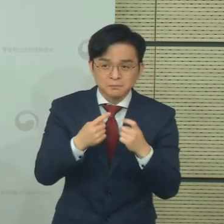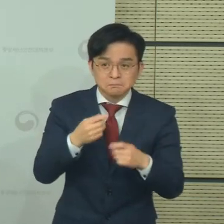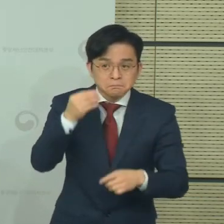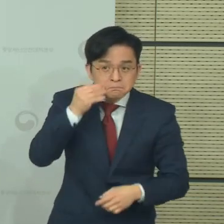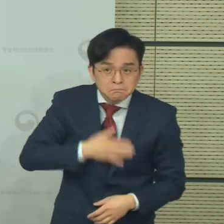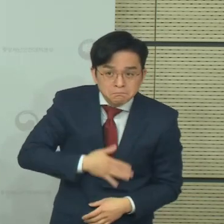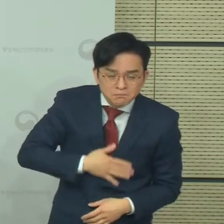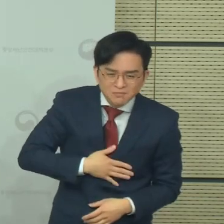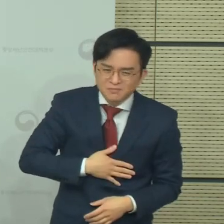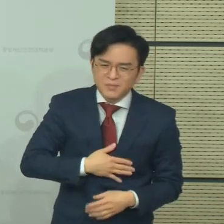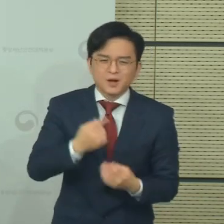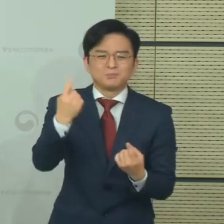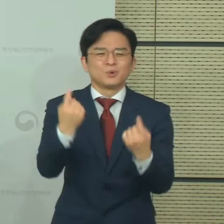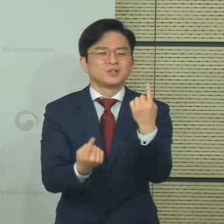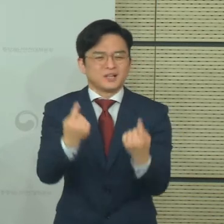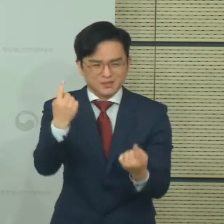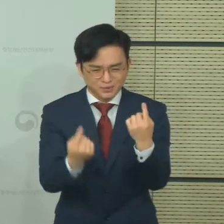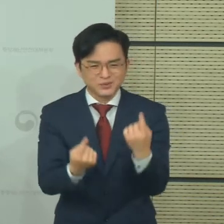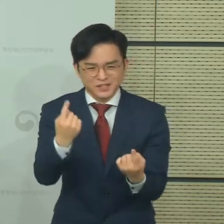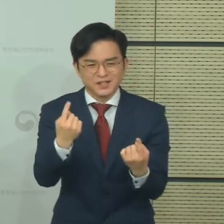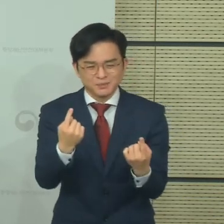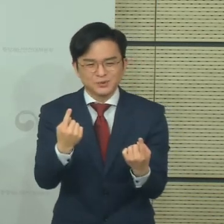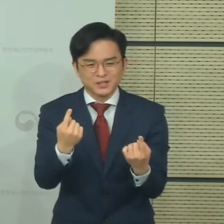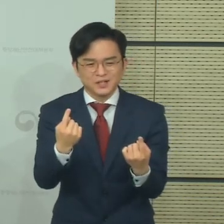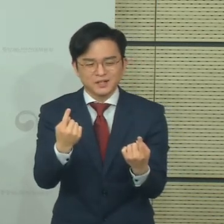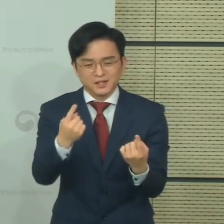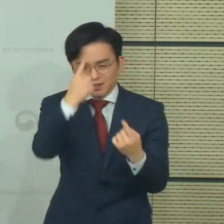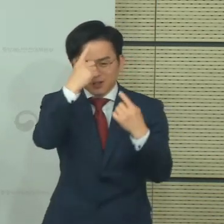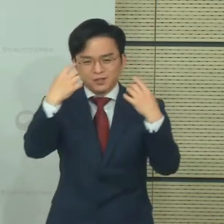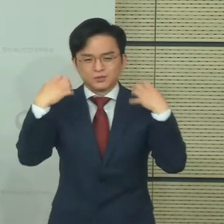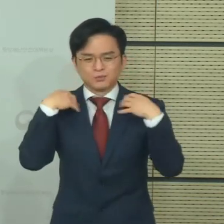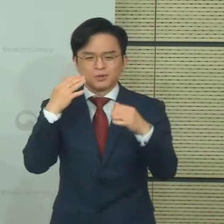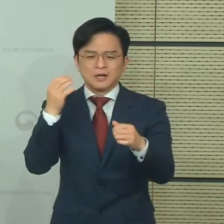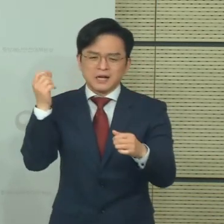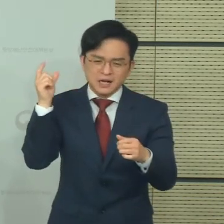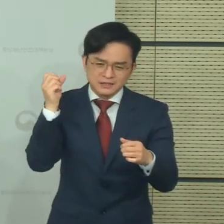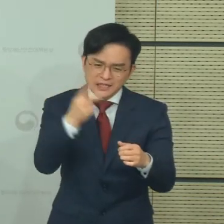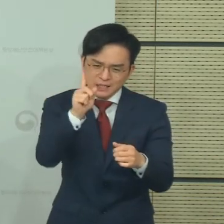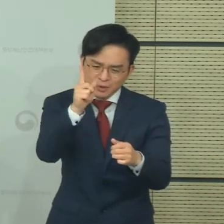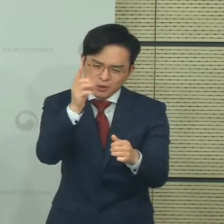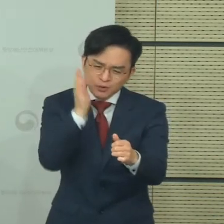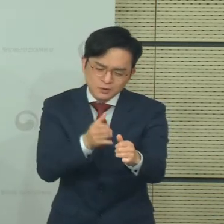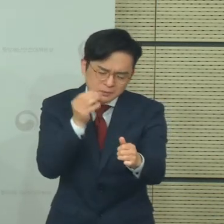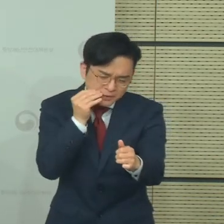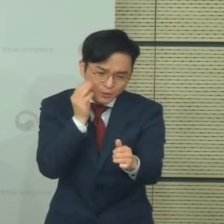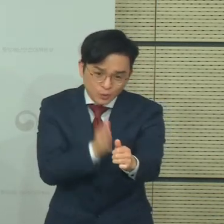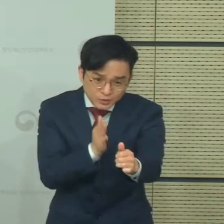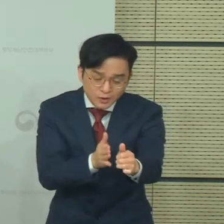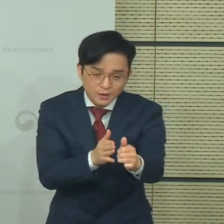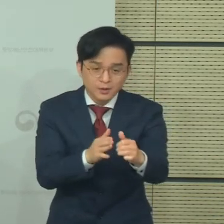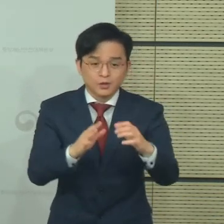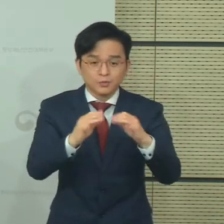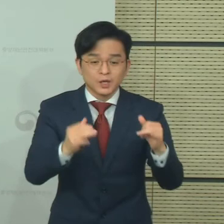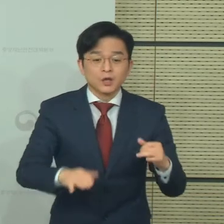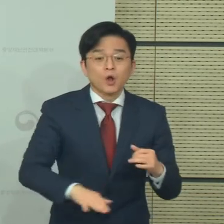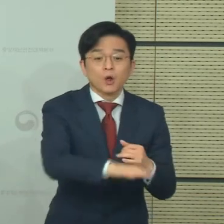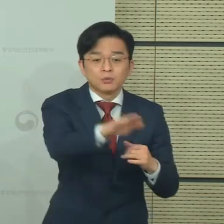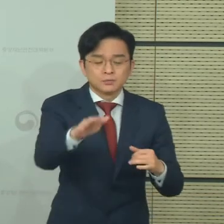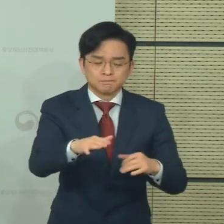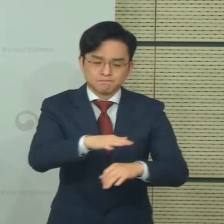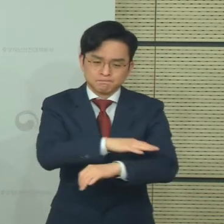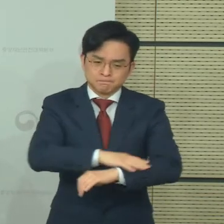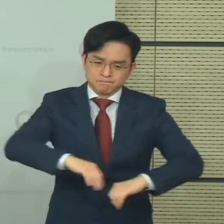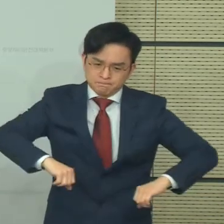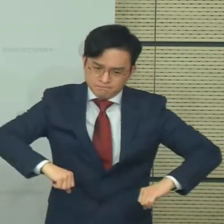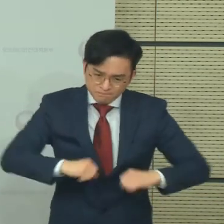모든 분들께서 우리 사회 공동체의 어떤 안전 그리고 코로나19의 어떤 위험으로부터